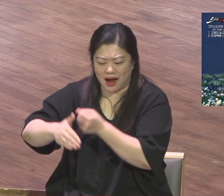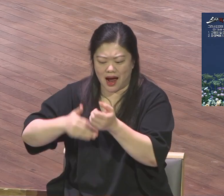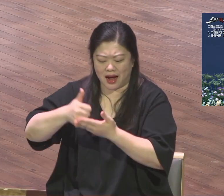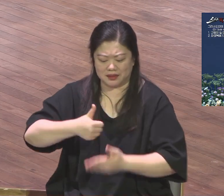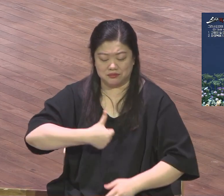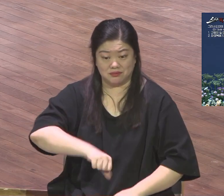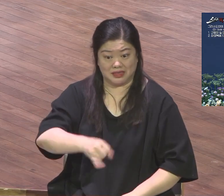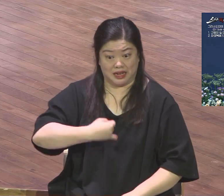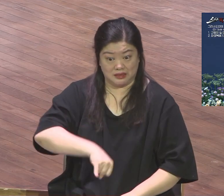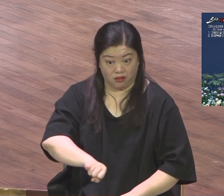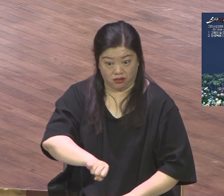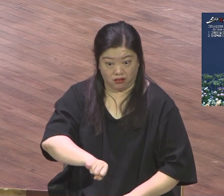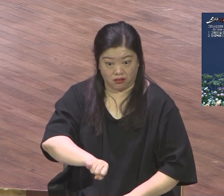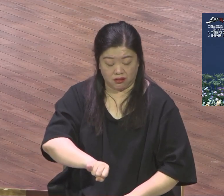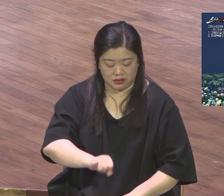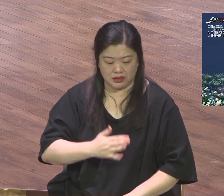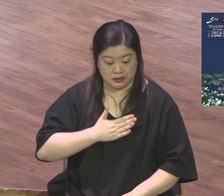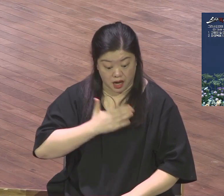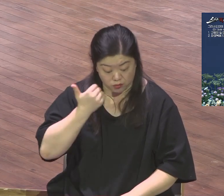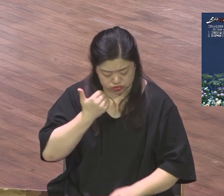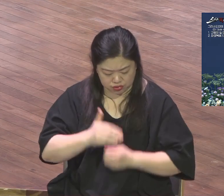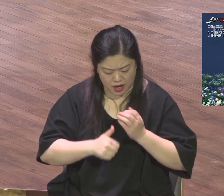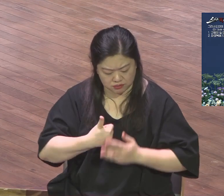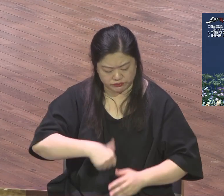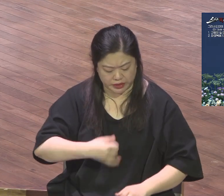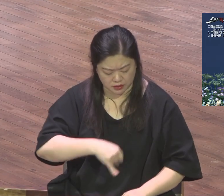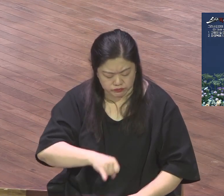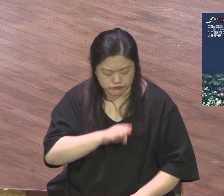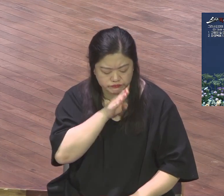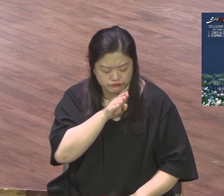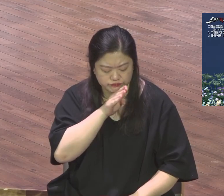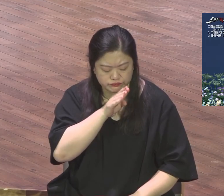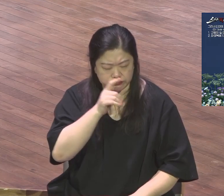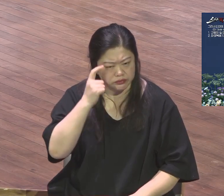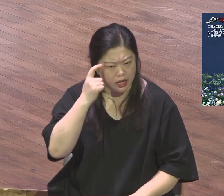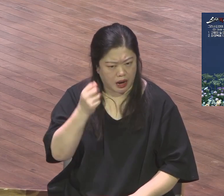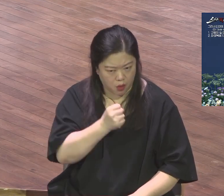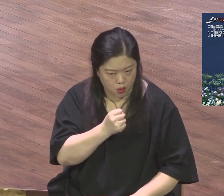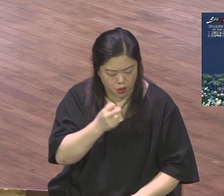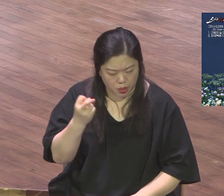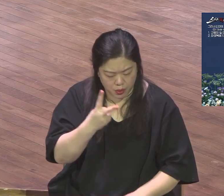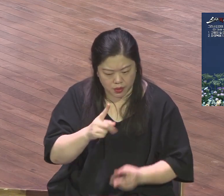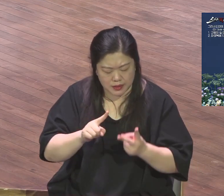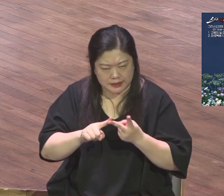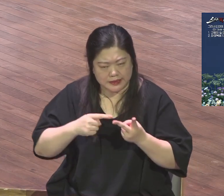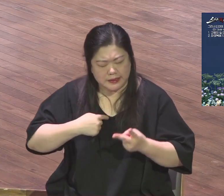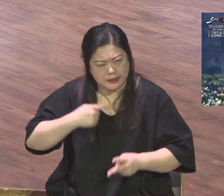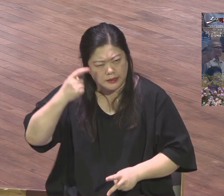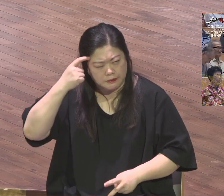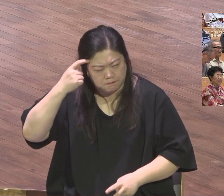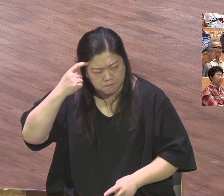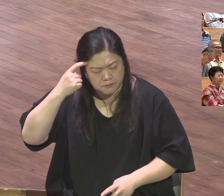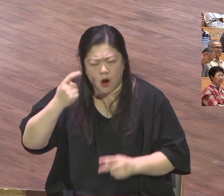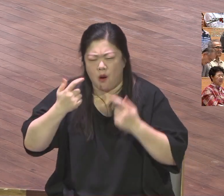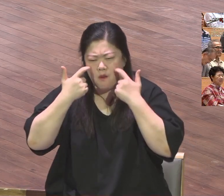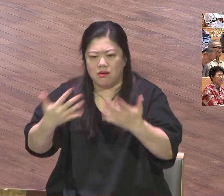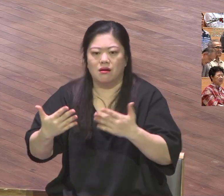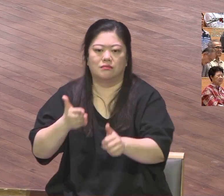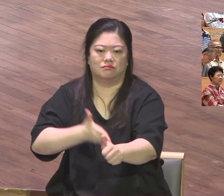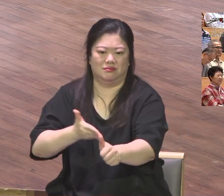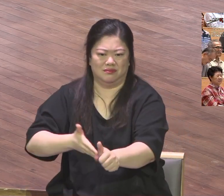그리스도인의 바른 가치관을 가지고 하나님 아버지께 영광 돌리시기를 주의 이름으로 축복합니다.